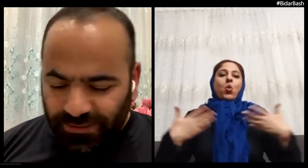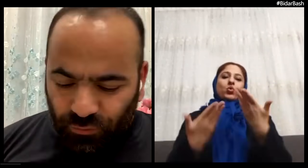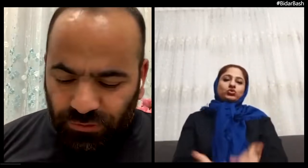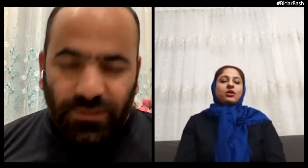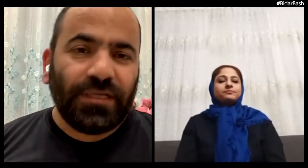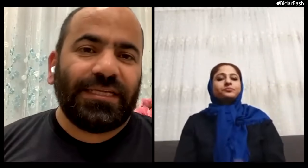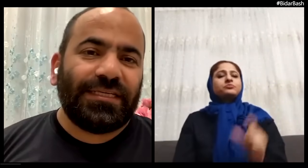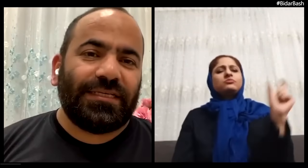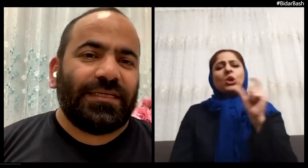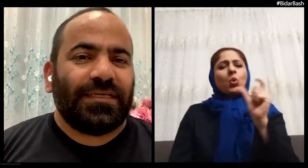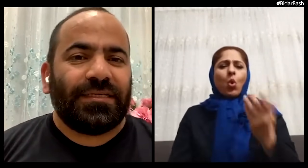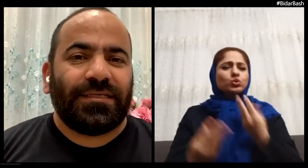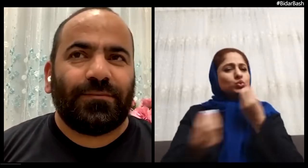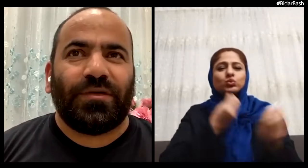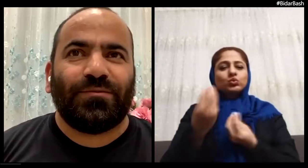صحبتمون